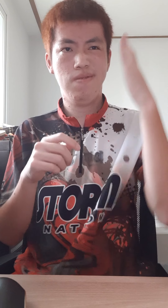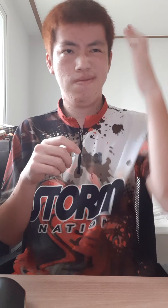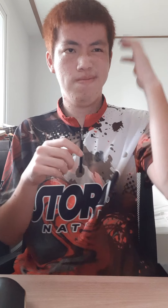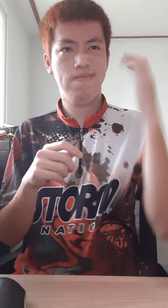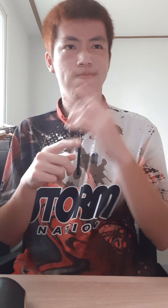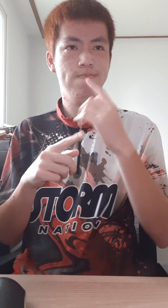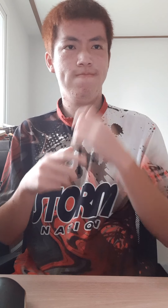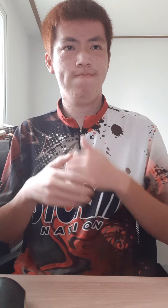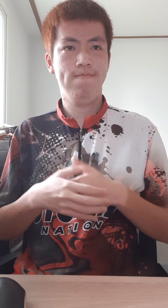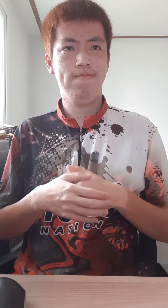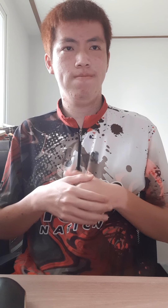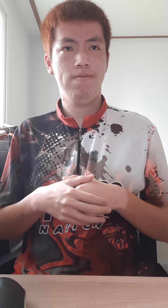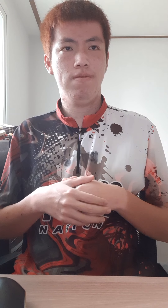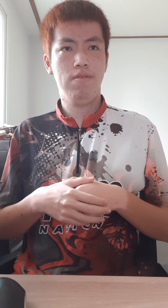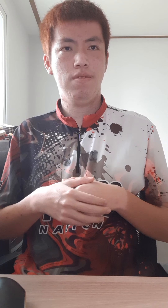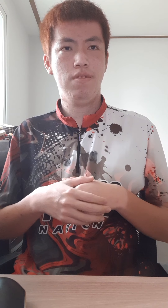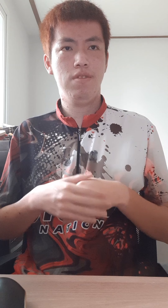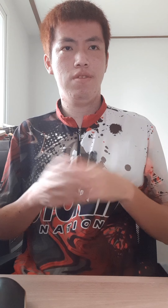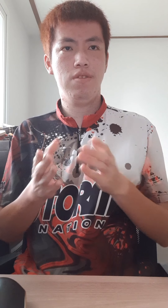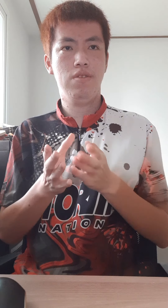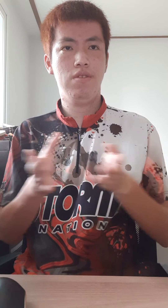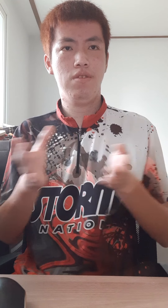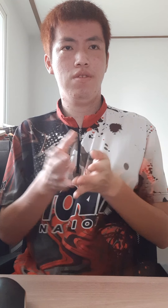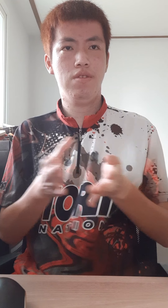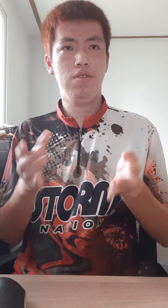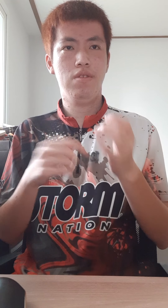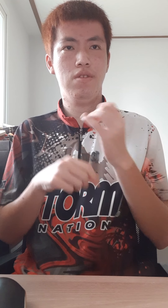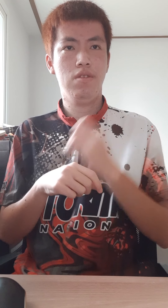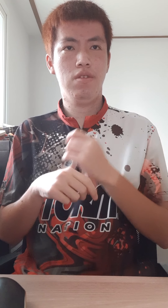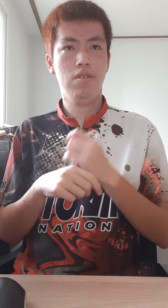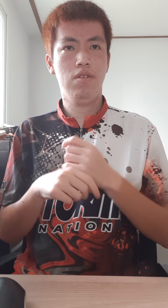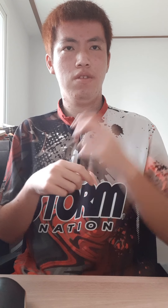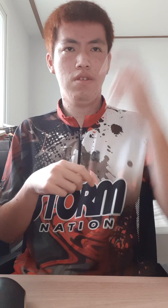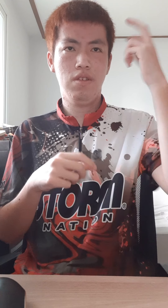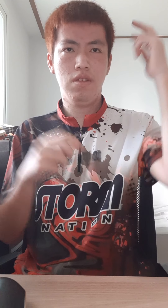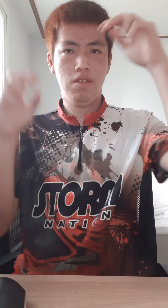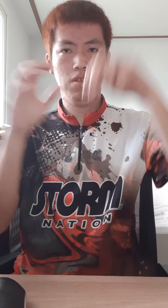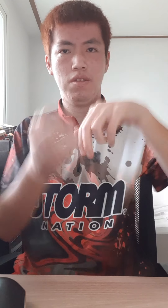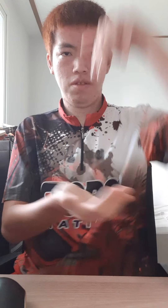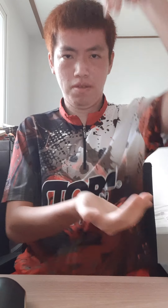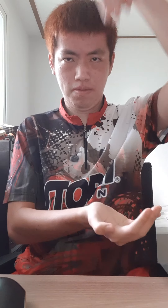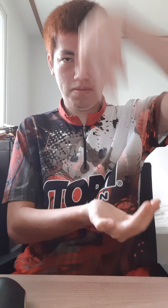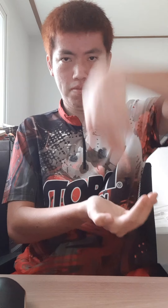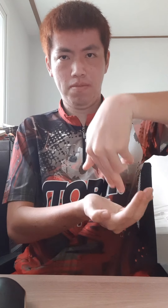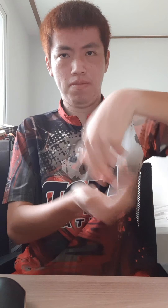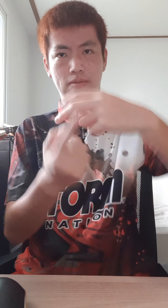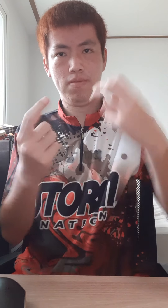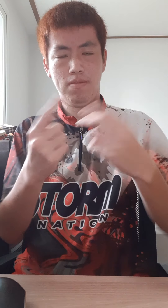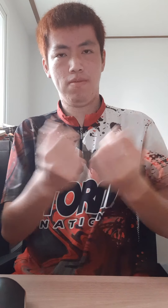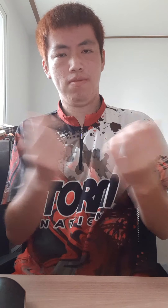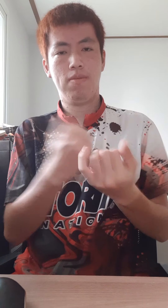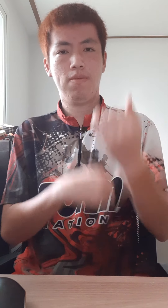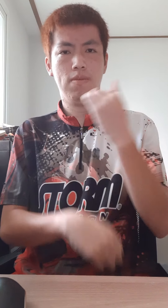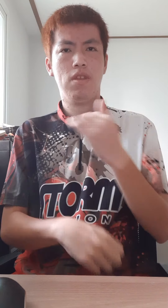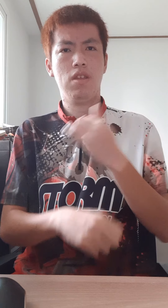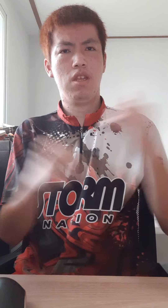계획입니다. 한편 삭발식이 끝난 뒤 머리카락을 담아 서울시에 전달하려 했지만 경찰들에 가로막혀